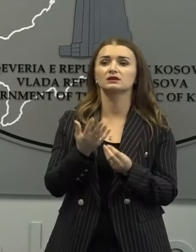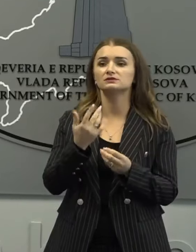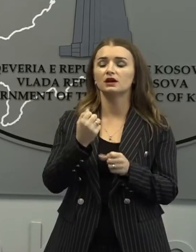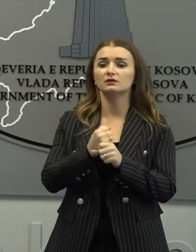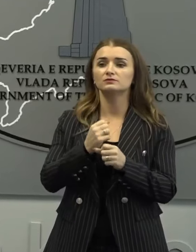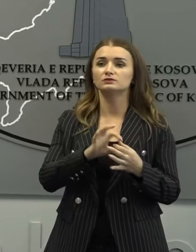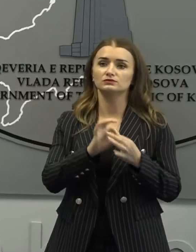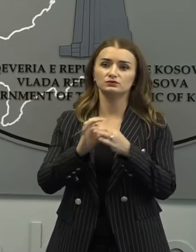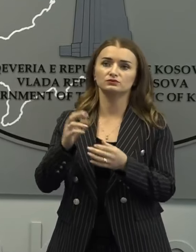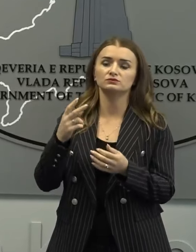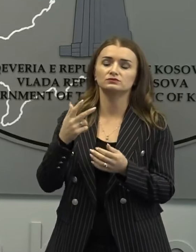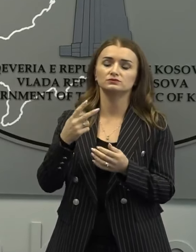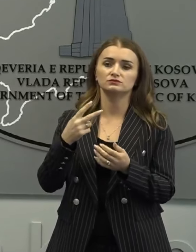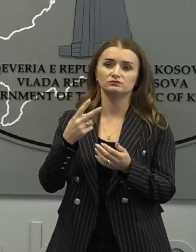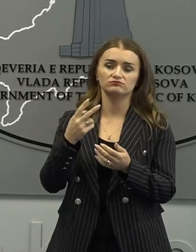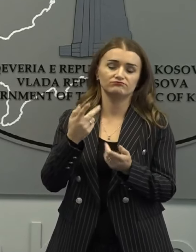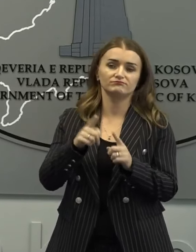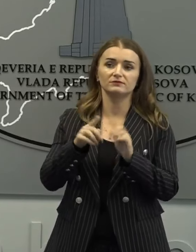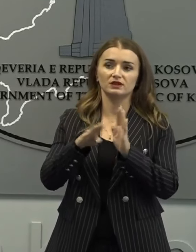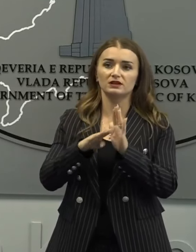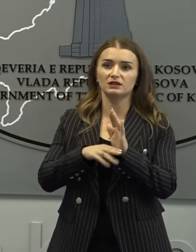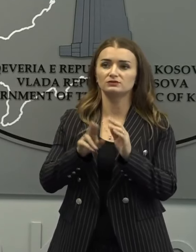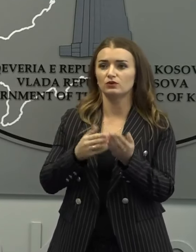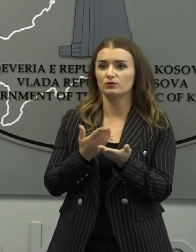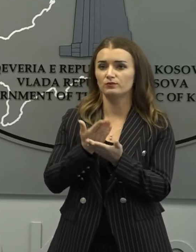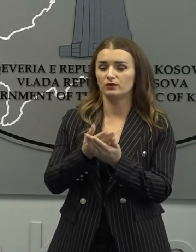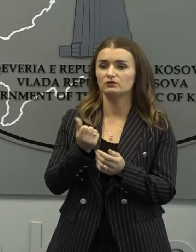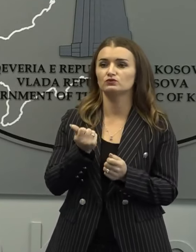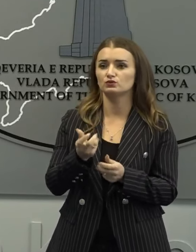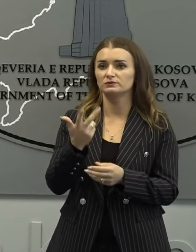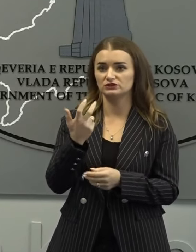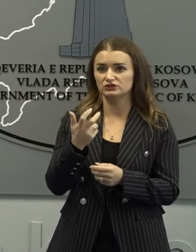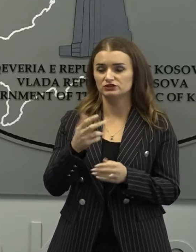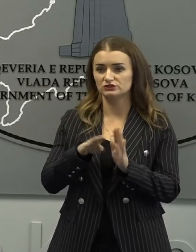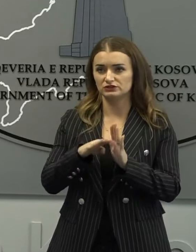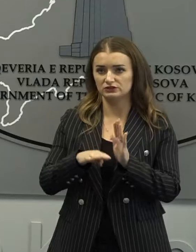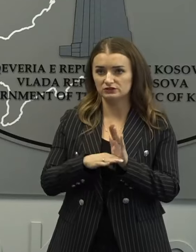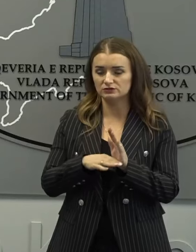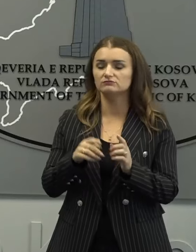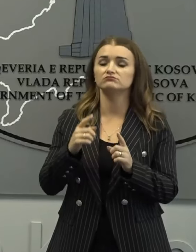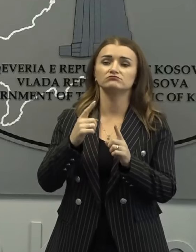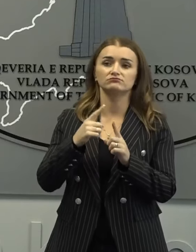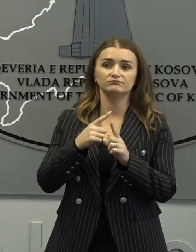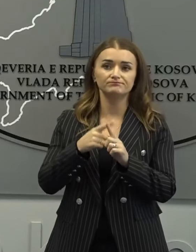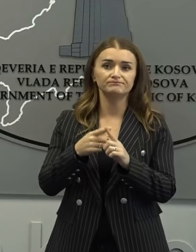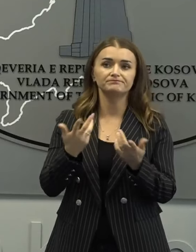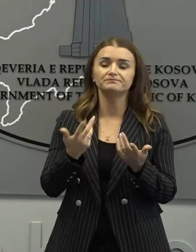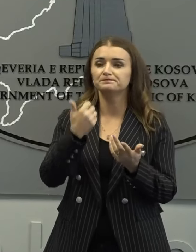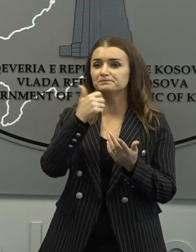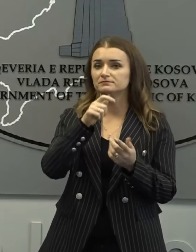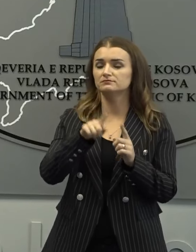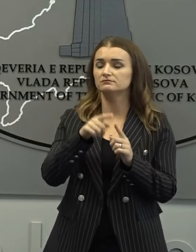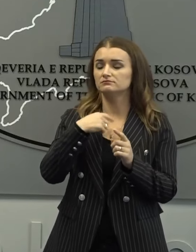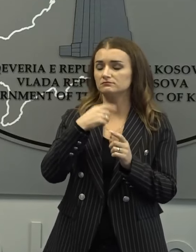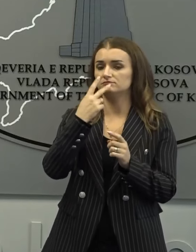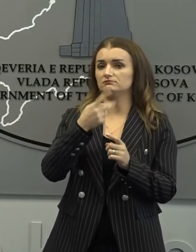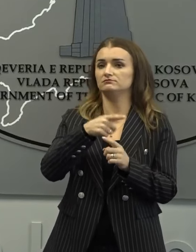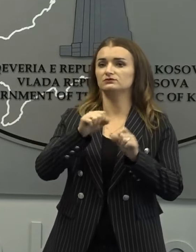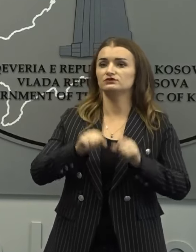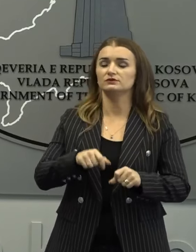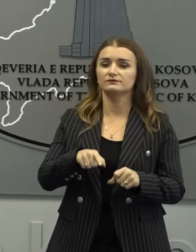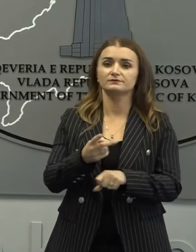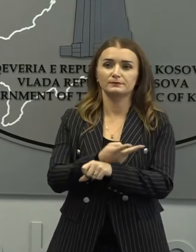kishim edhe projekt ligji numër 300. Me që rast arritëm drejt në 303, pra është definitivisht qeveria e